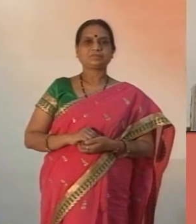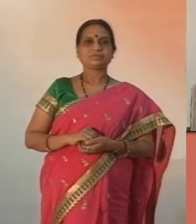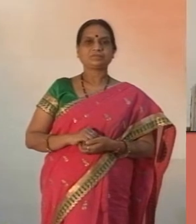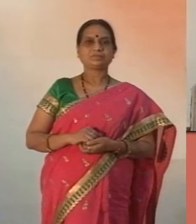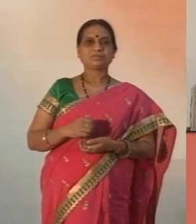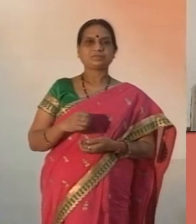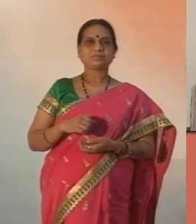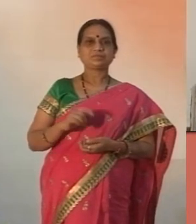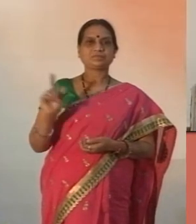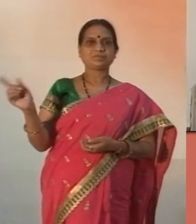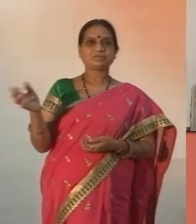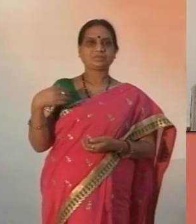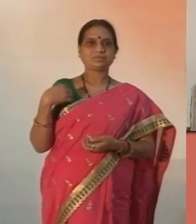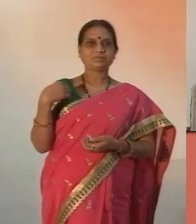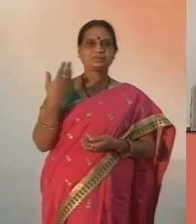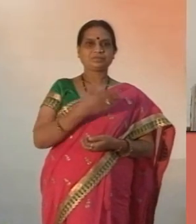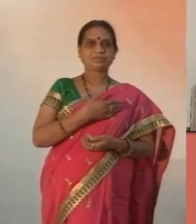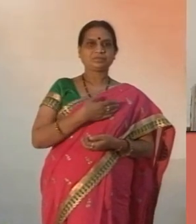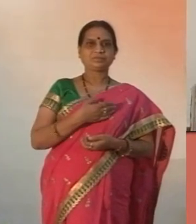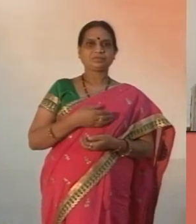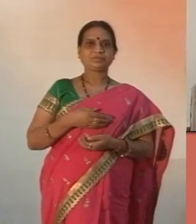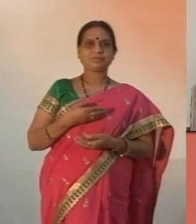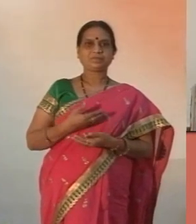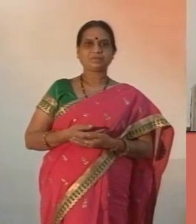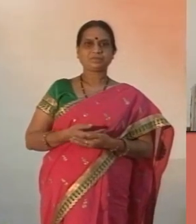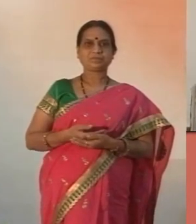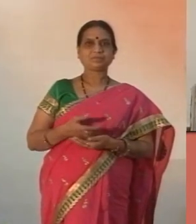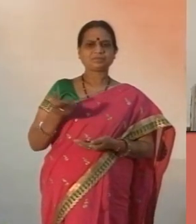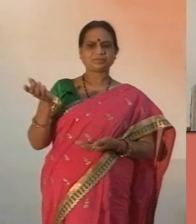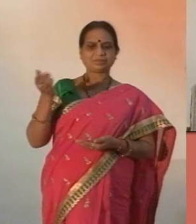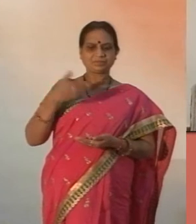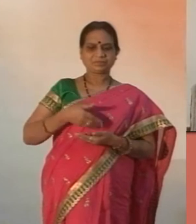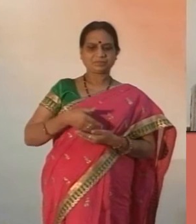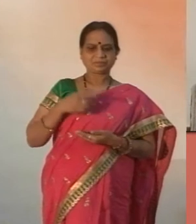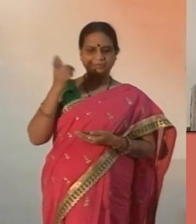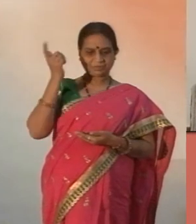तो हम इस योग की विधि को थोड़ा समझते हैं।